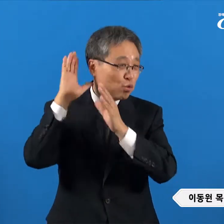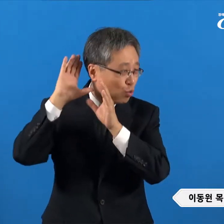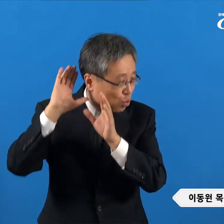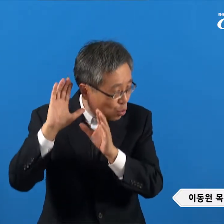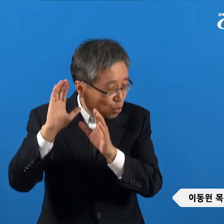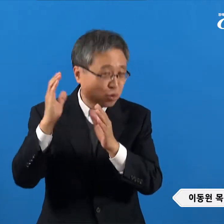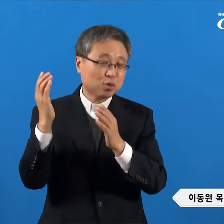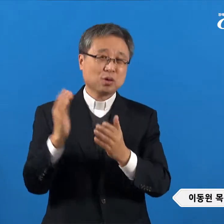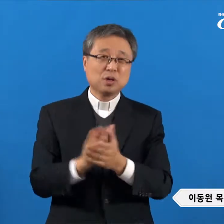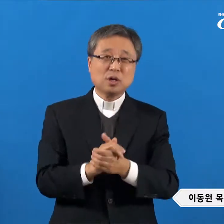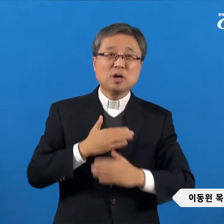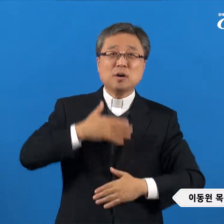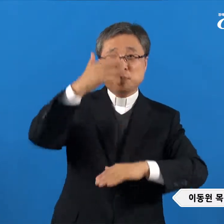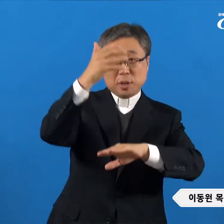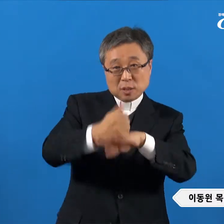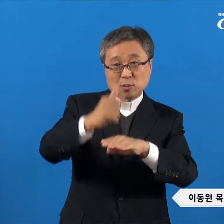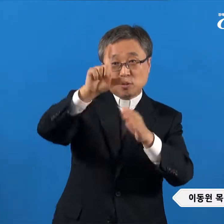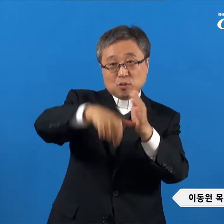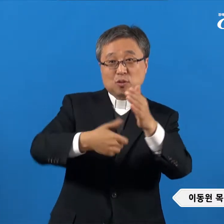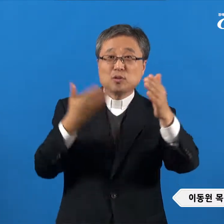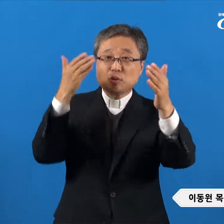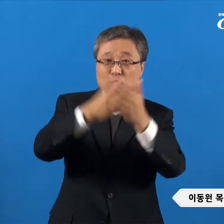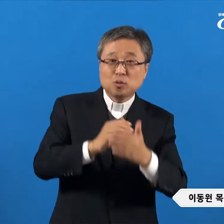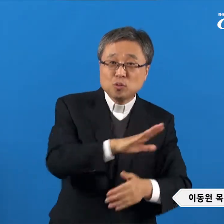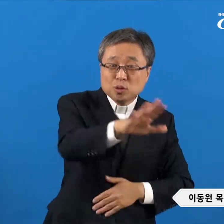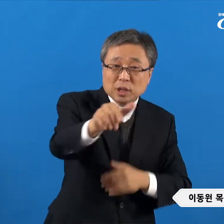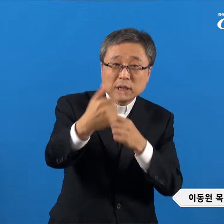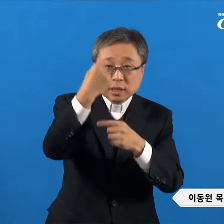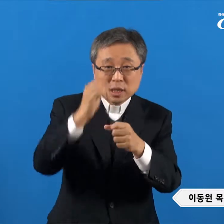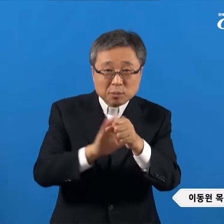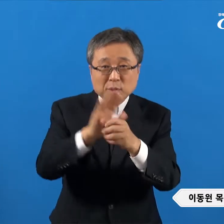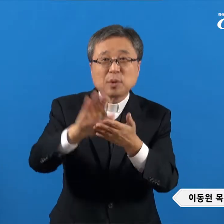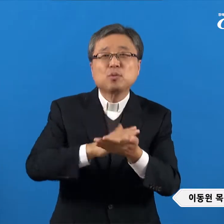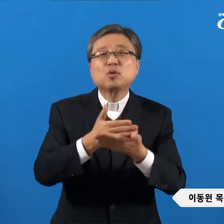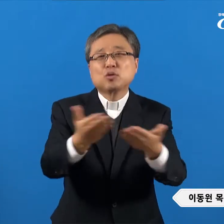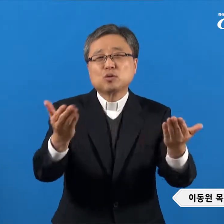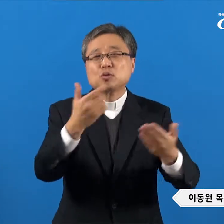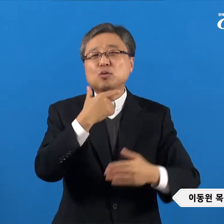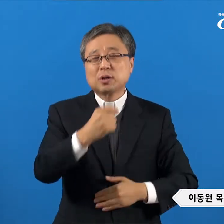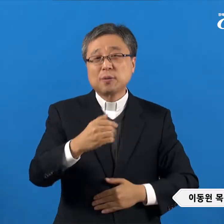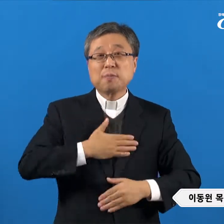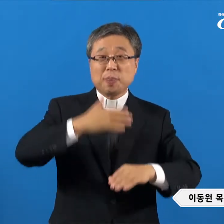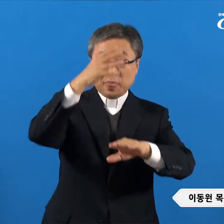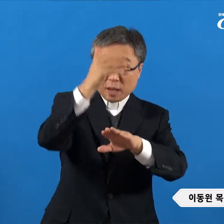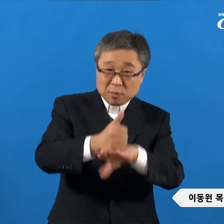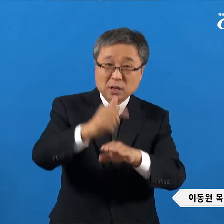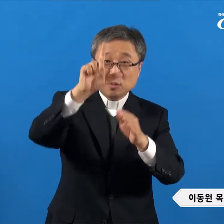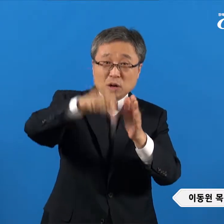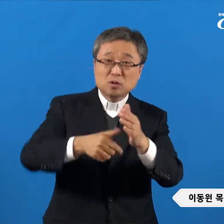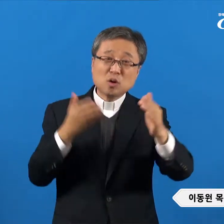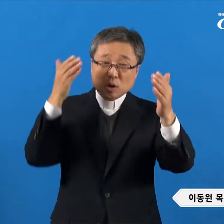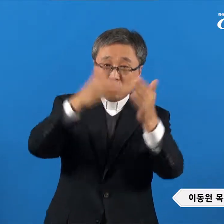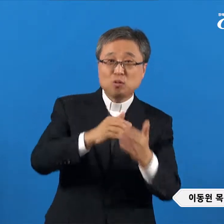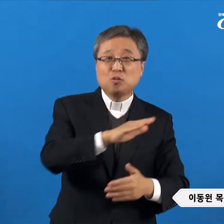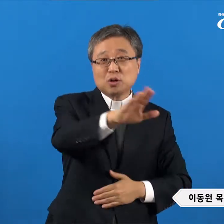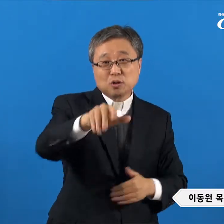그리고 마지막 순간까지 우리에게 자비를 베풀기를 원하십니다. 마지막 순간까지 우리를 구원하기를